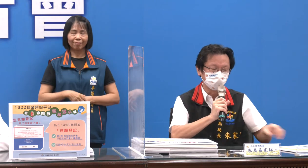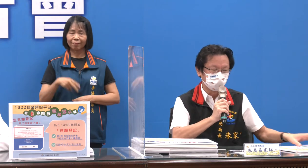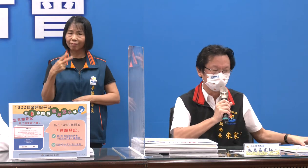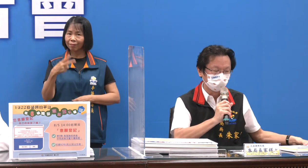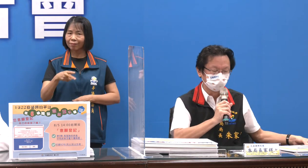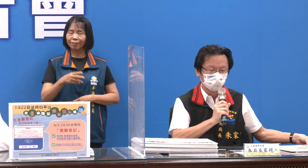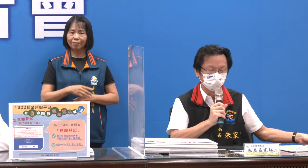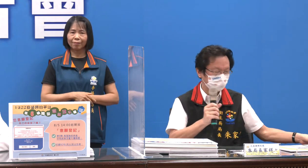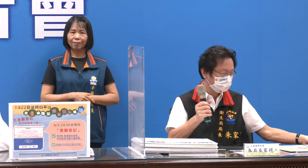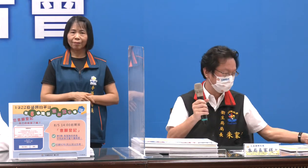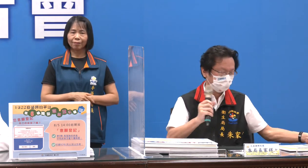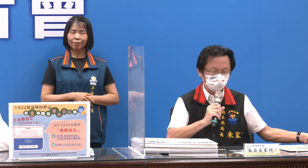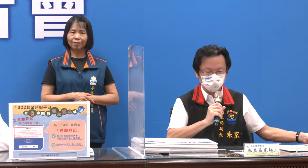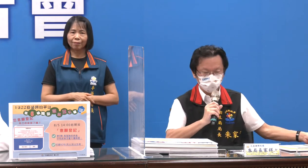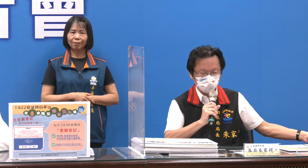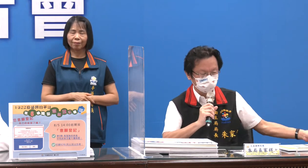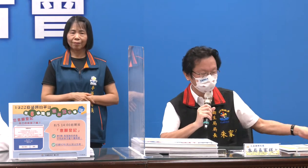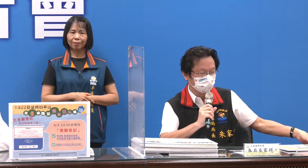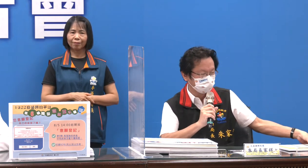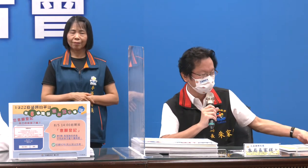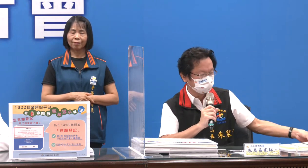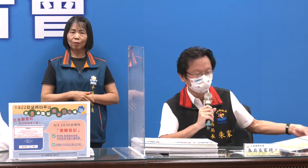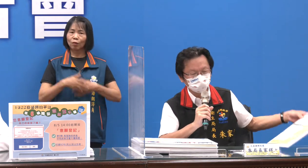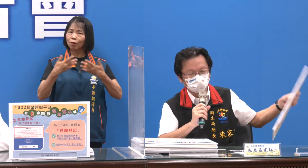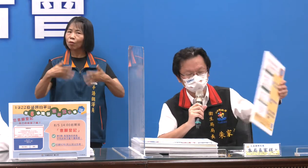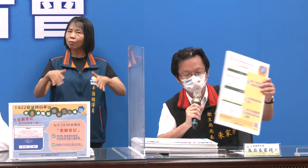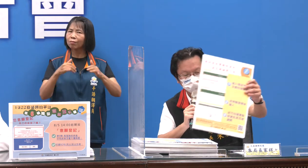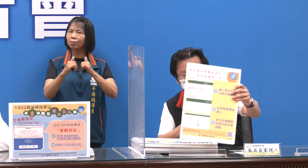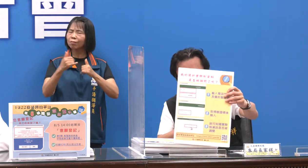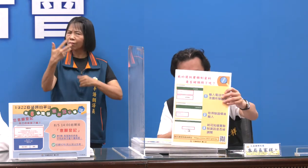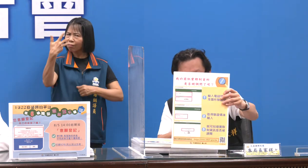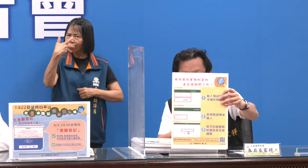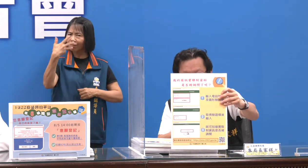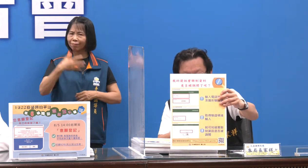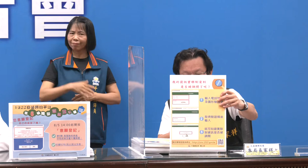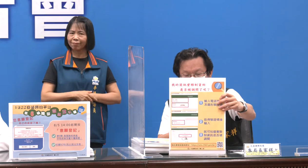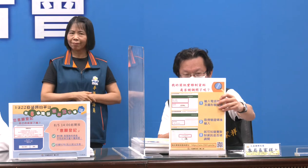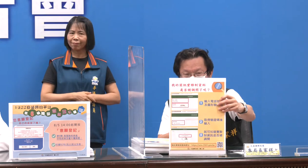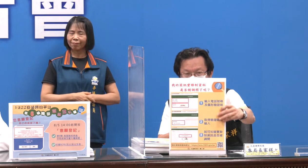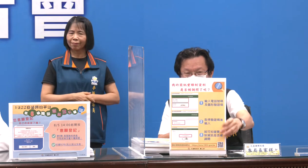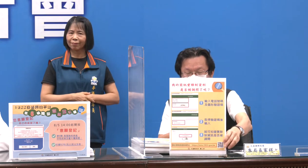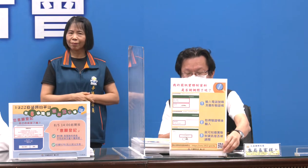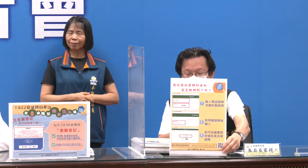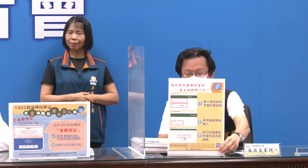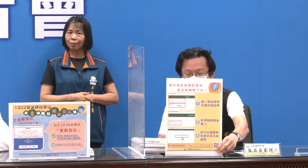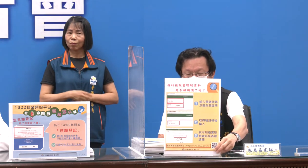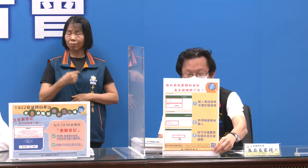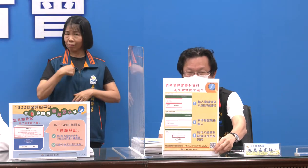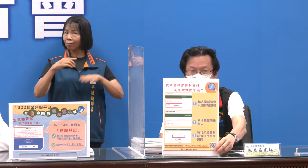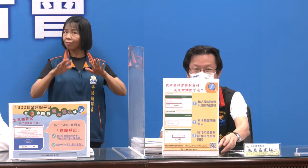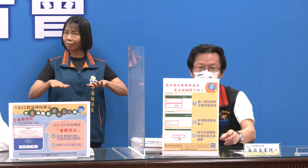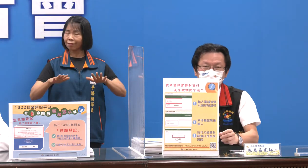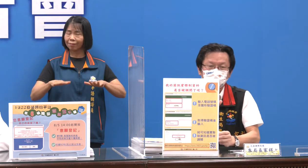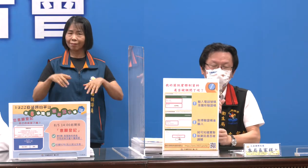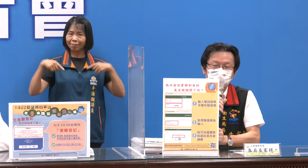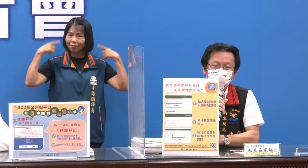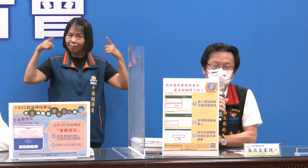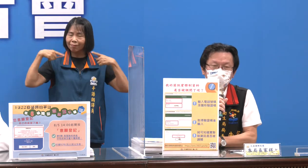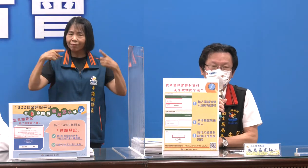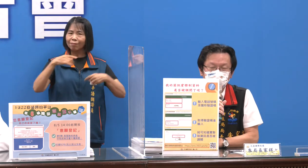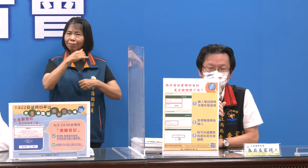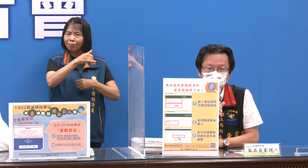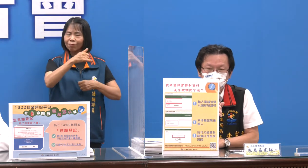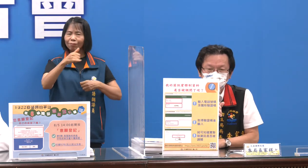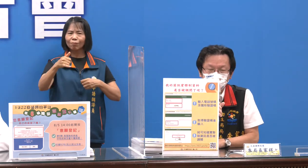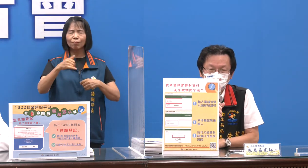再来就是说我们最近也有很多的乡亲马上问到说 我们现在经常到各个商